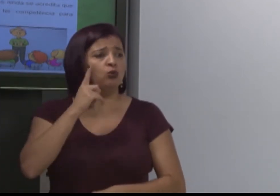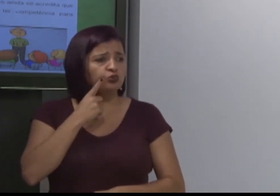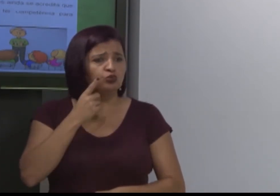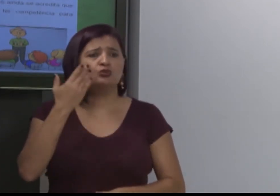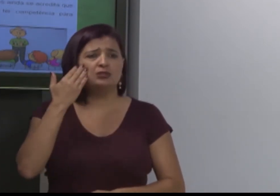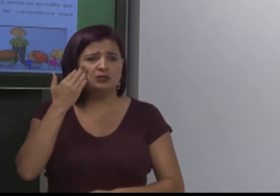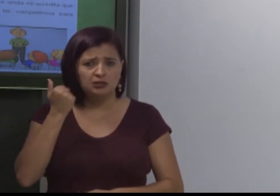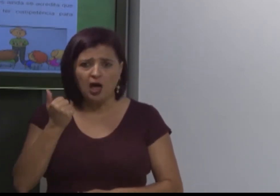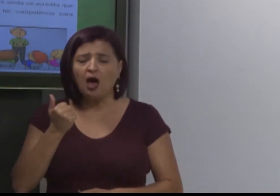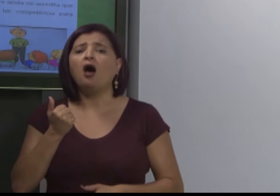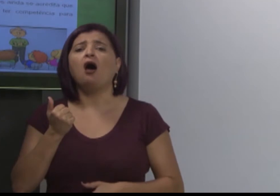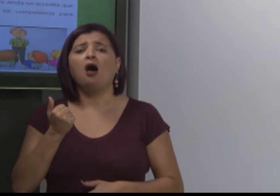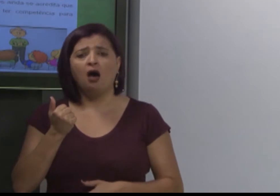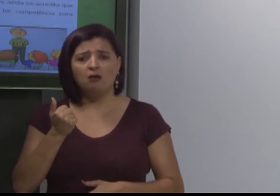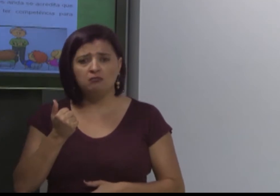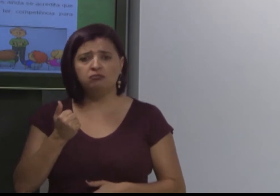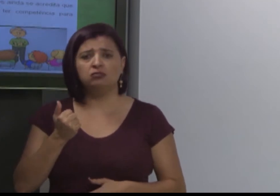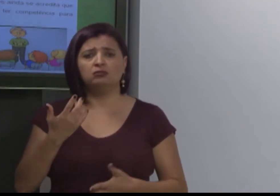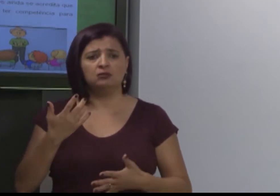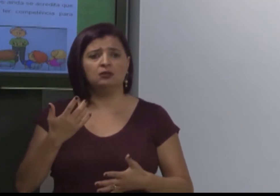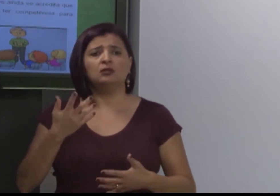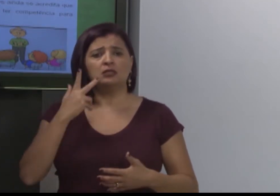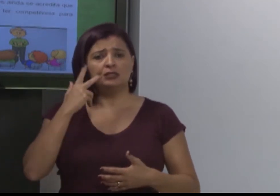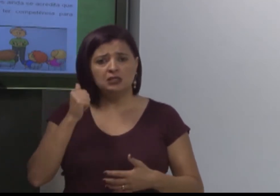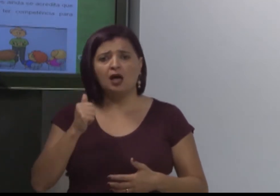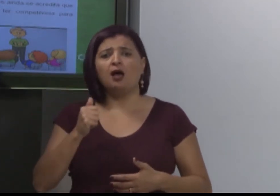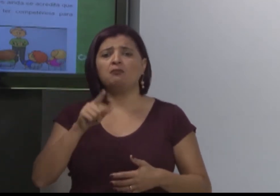língua de sinais. O surdo, ele sabe.